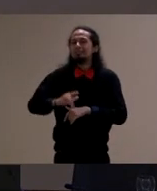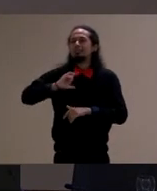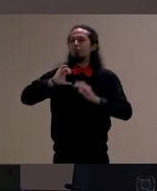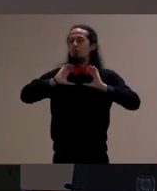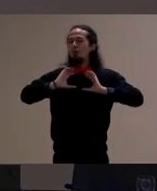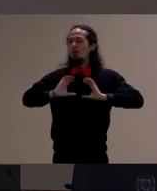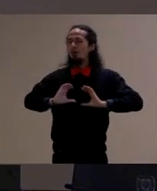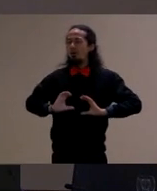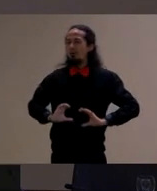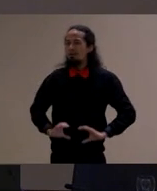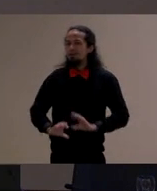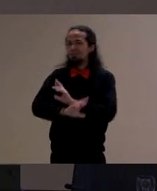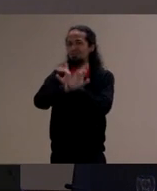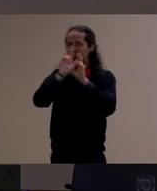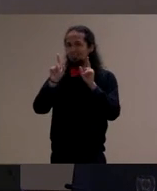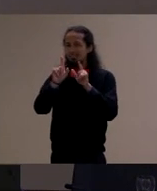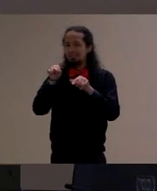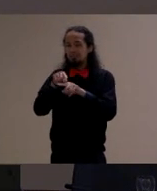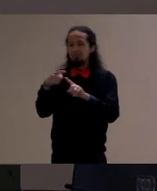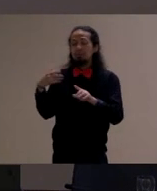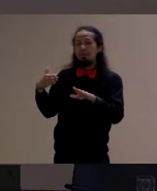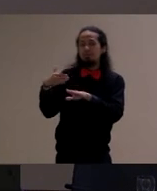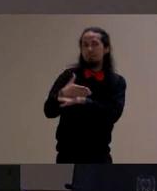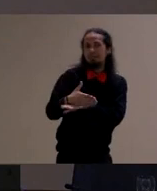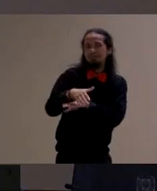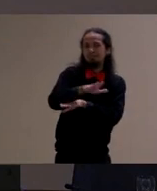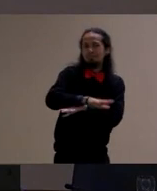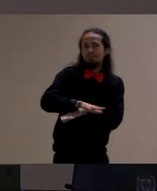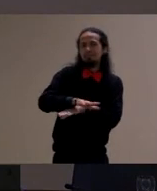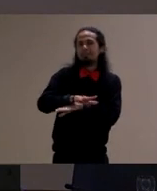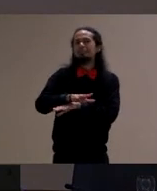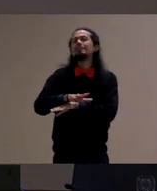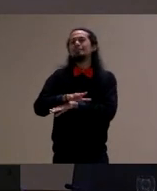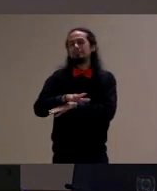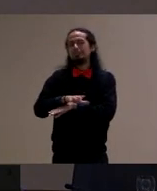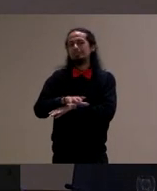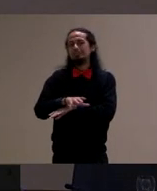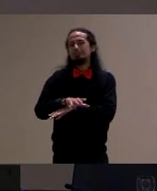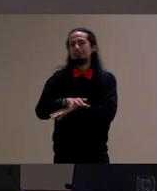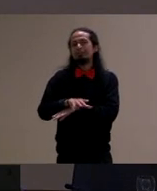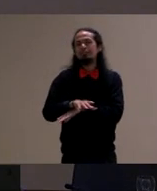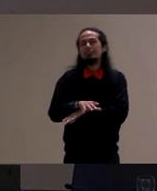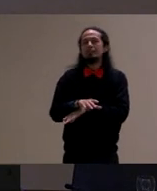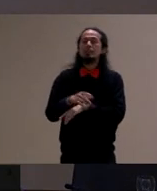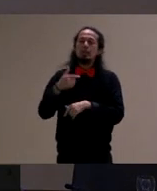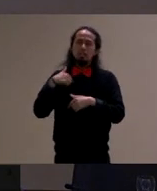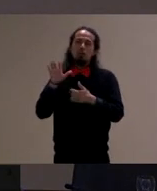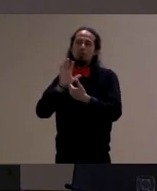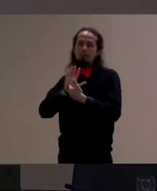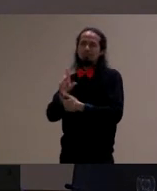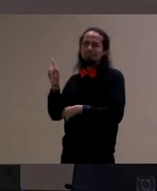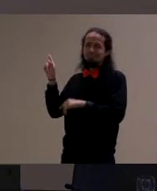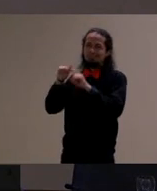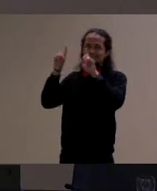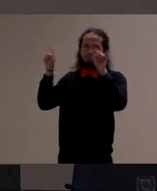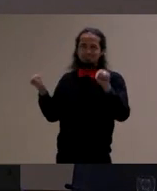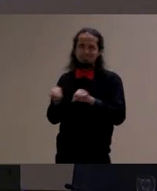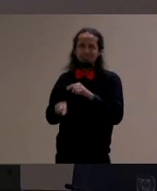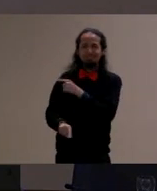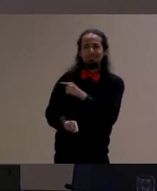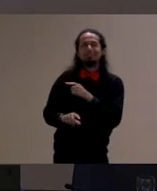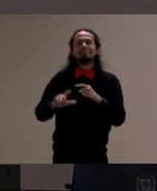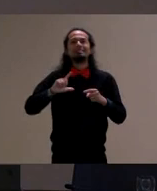como vimos também nesses quadros né é que que eu trouxe que estão detalhados neste